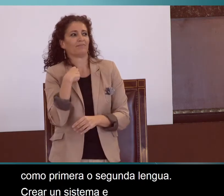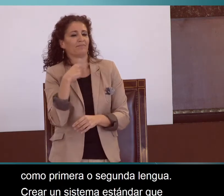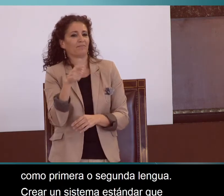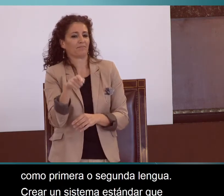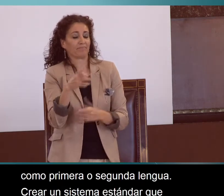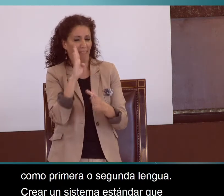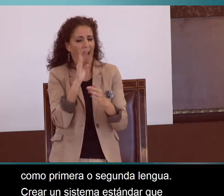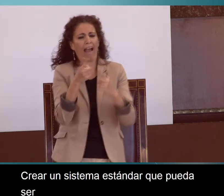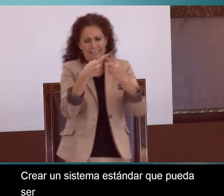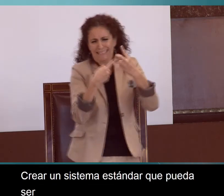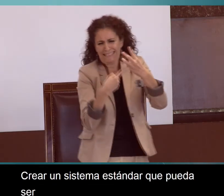Como última conclusión,